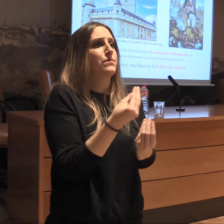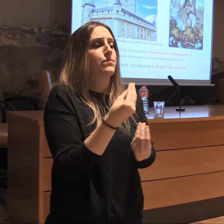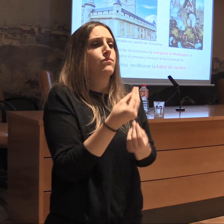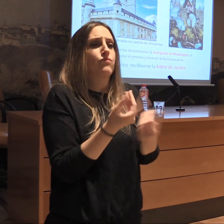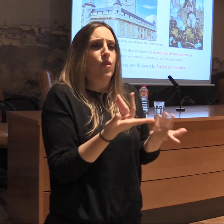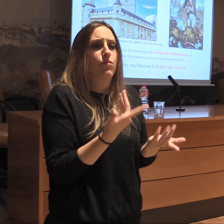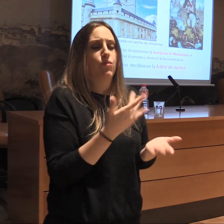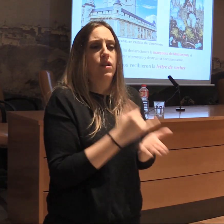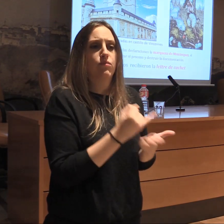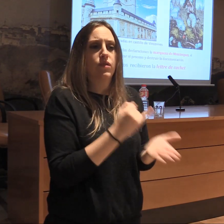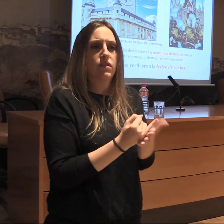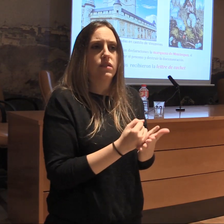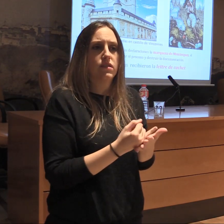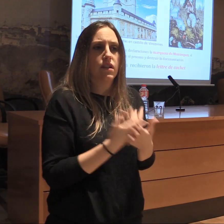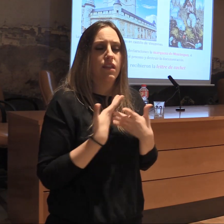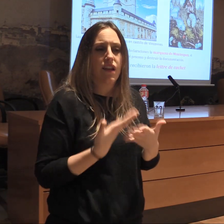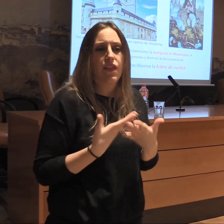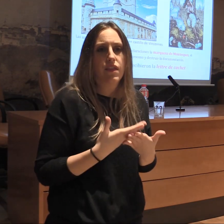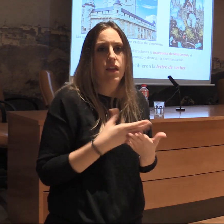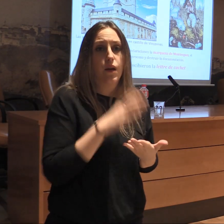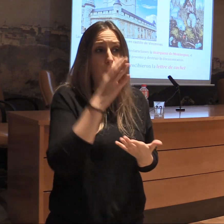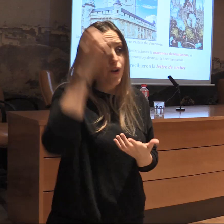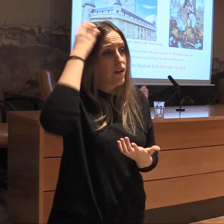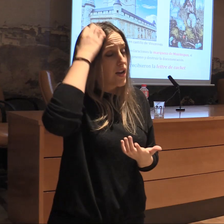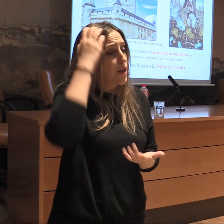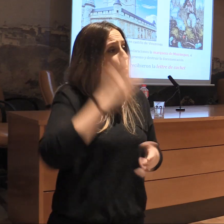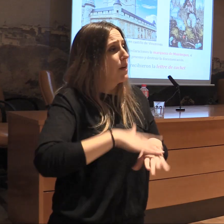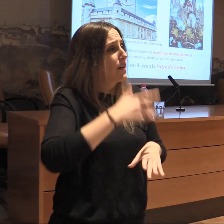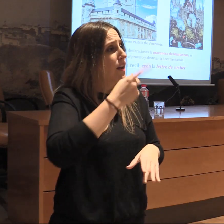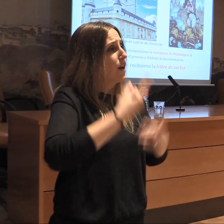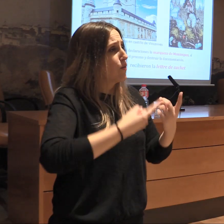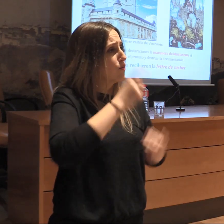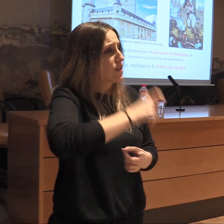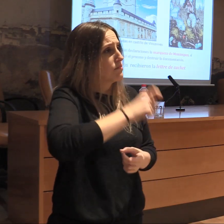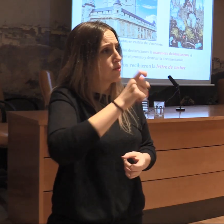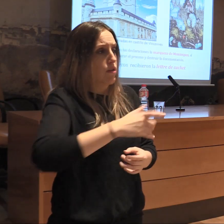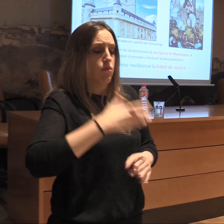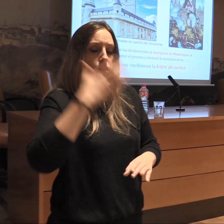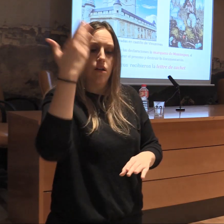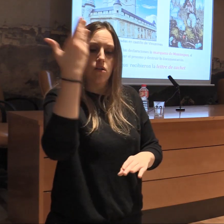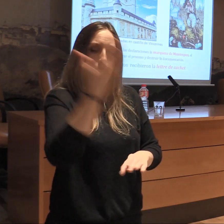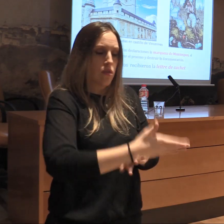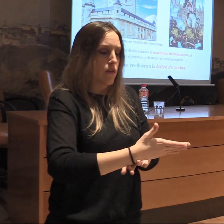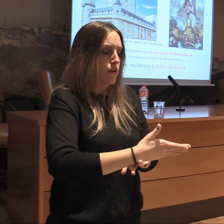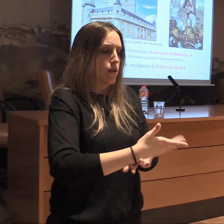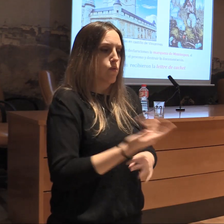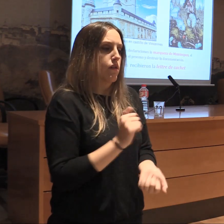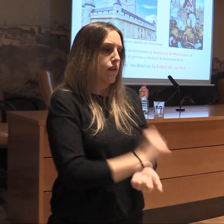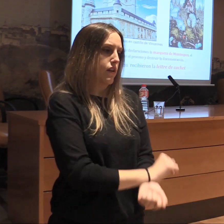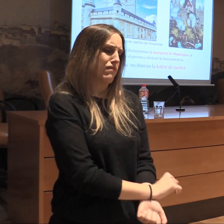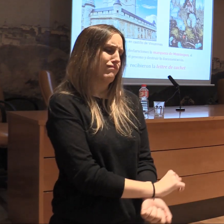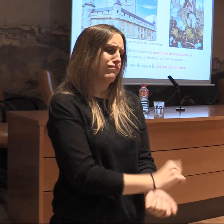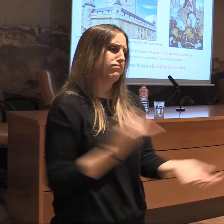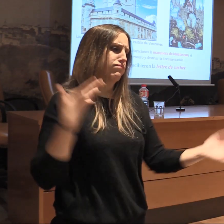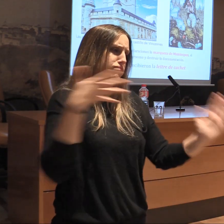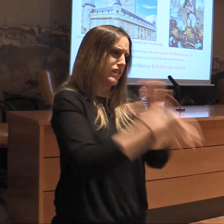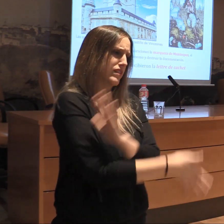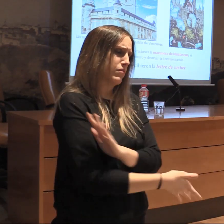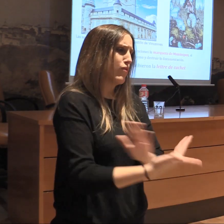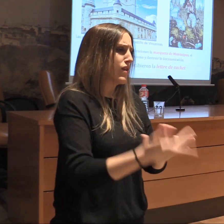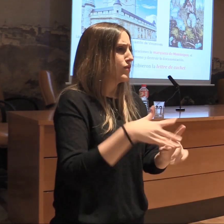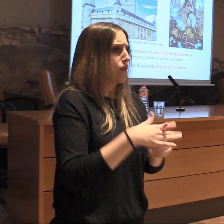una muestra de gracia por parte del rey, para muchos otros fue una condena, una cadena perpetua en unas condiciones que